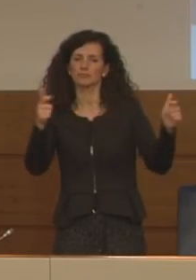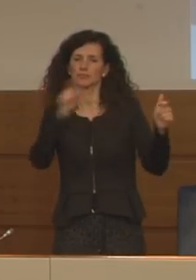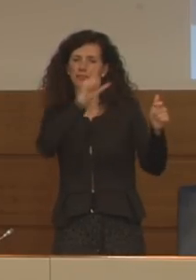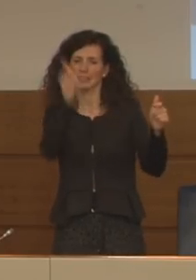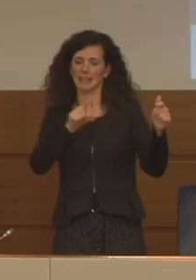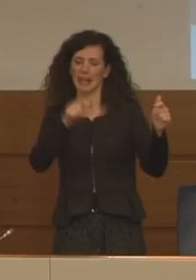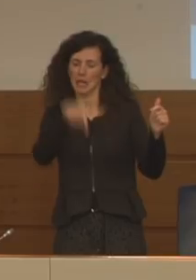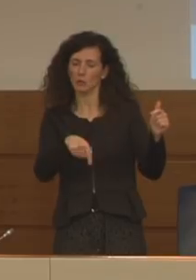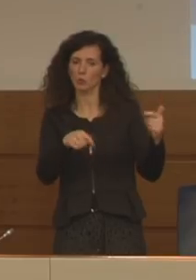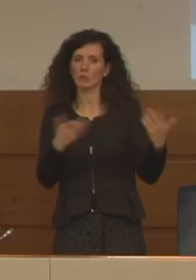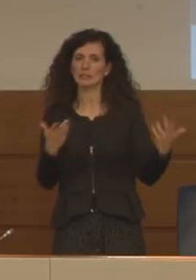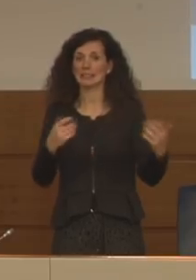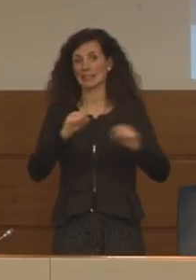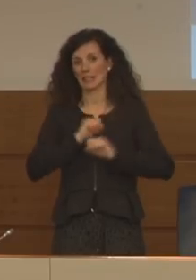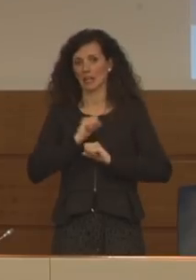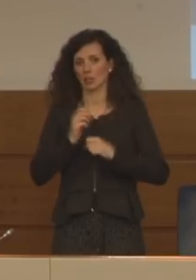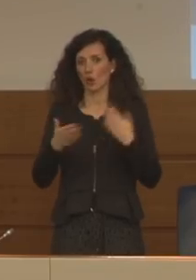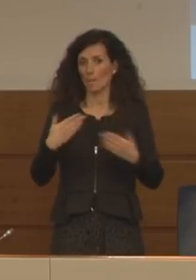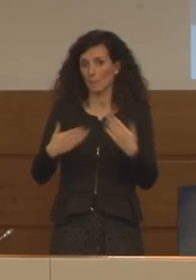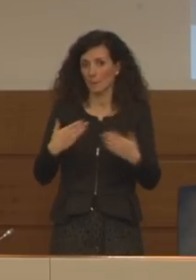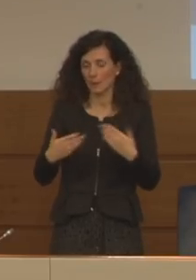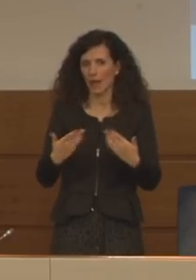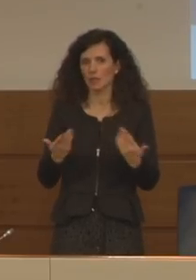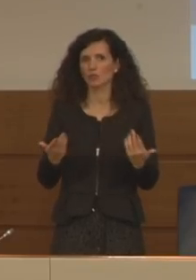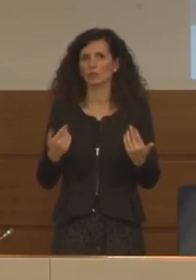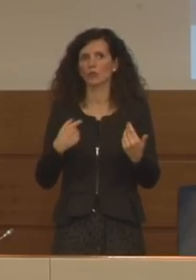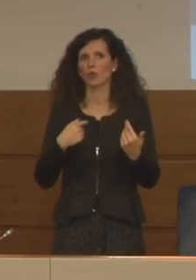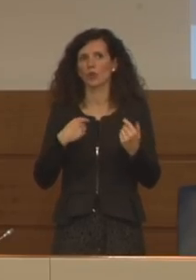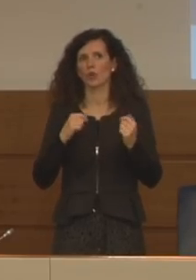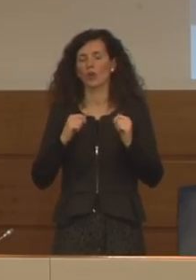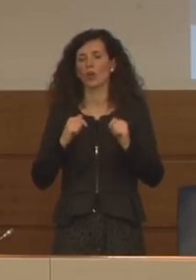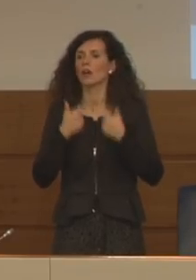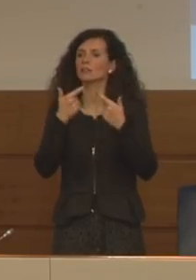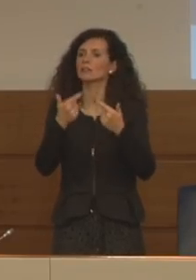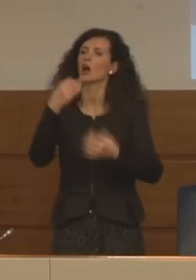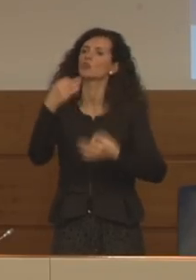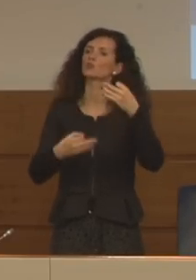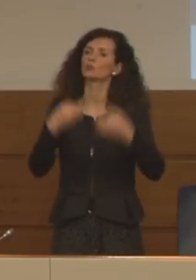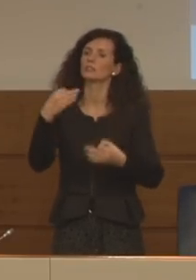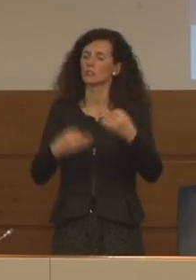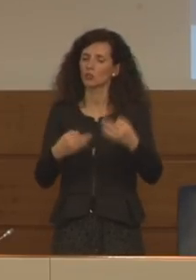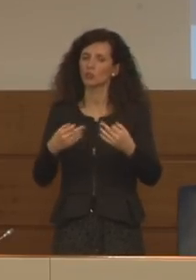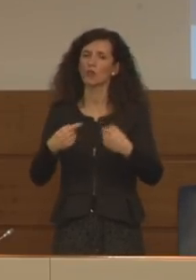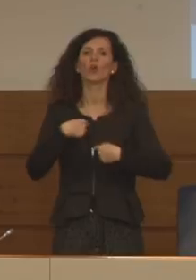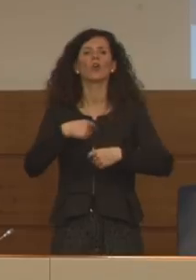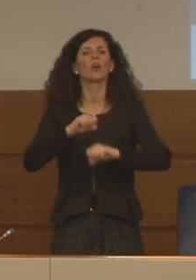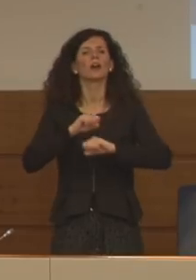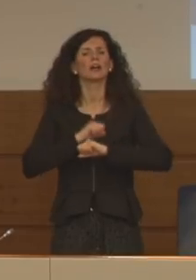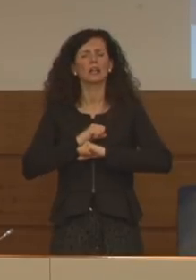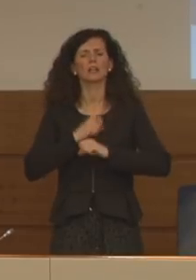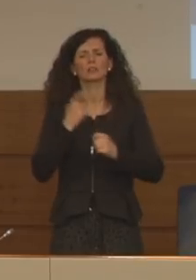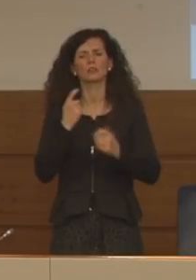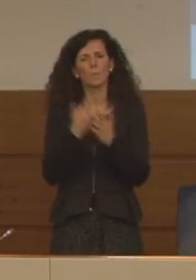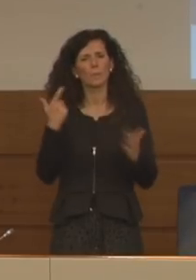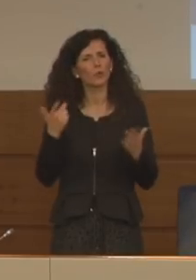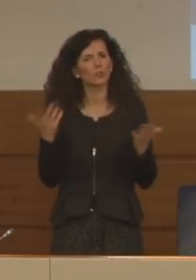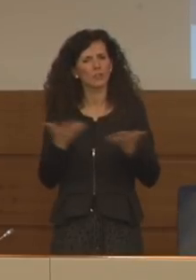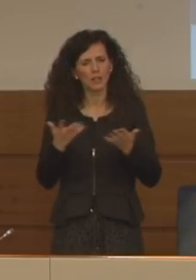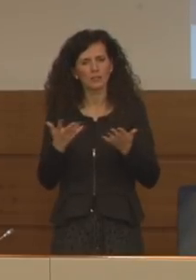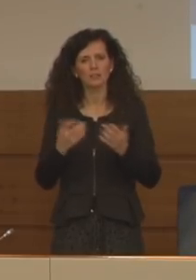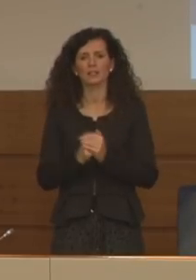in qualche modo per poter esprimere dei giudizi quello che credo sia importante